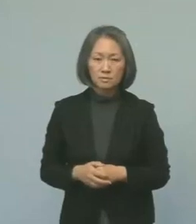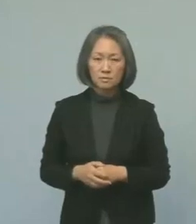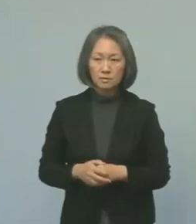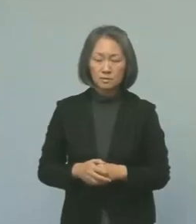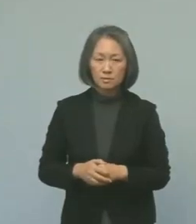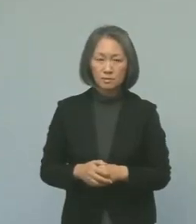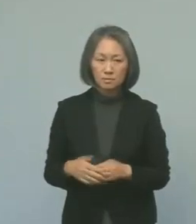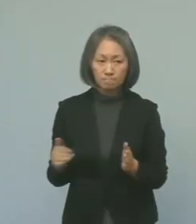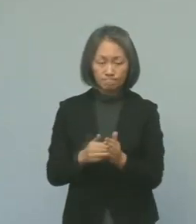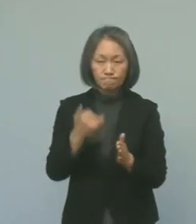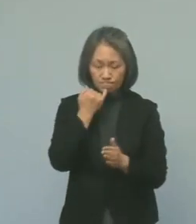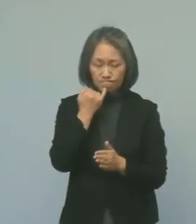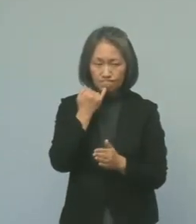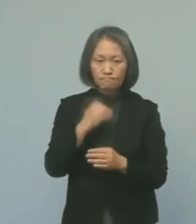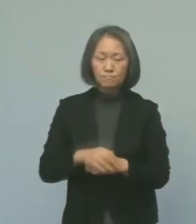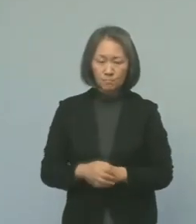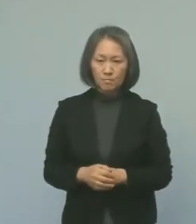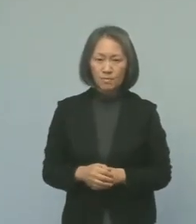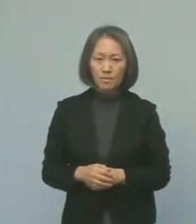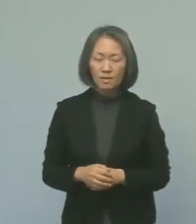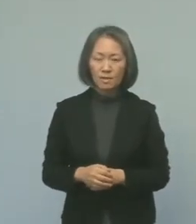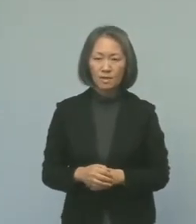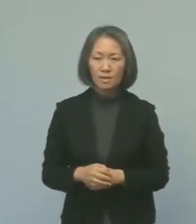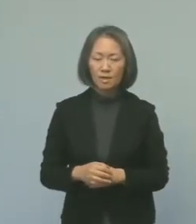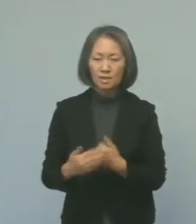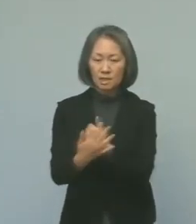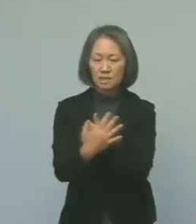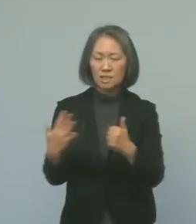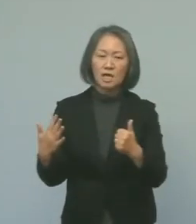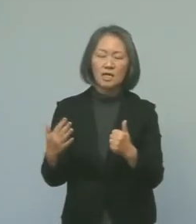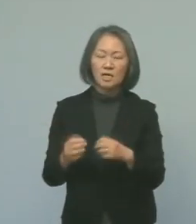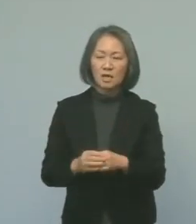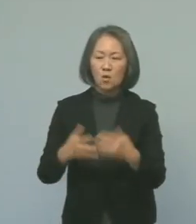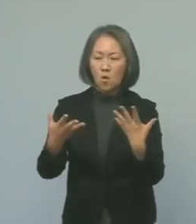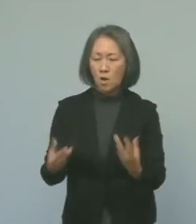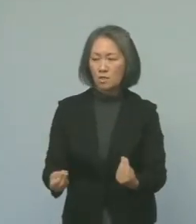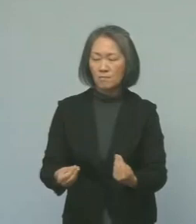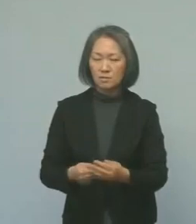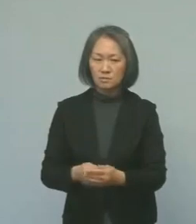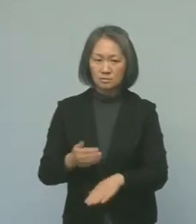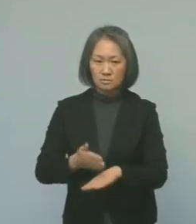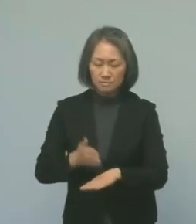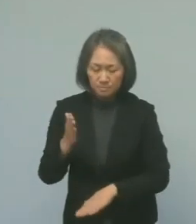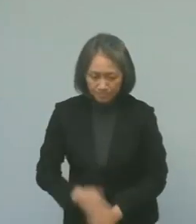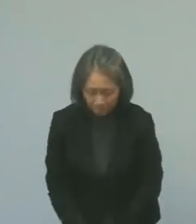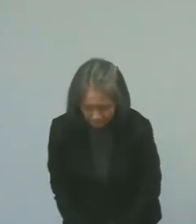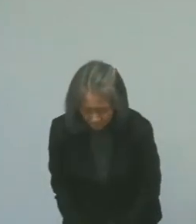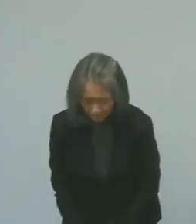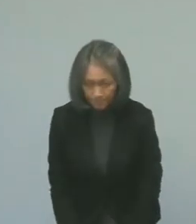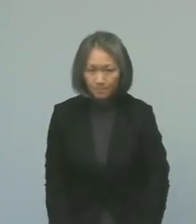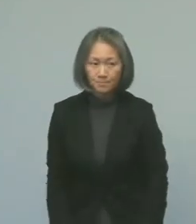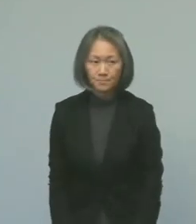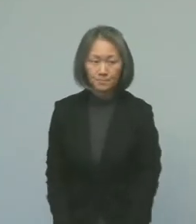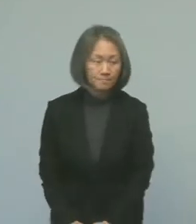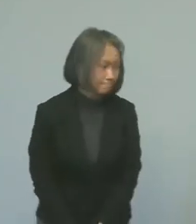よろしいでしょうか。それではこれをもちまして臨時の記者会見を終わらせていただきます。ありがとうございます。